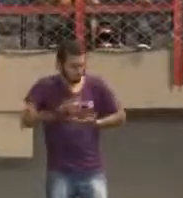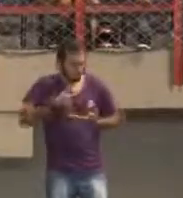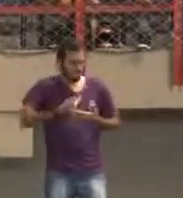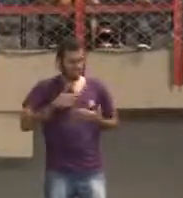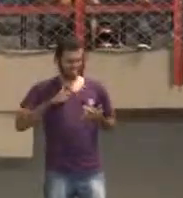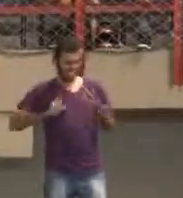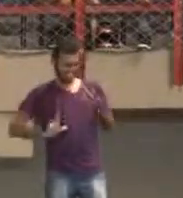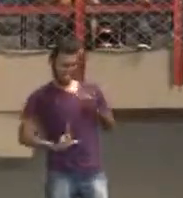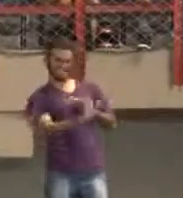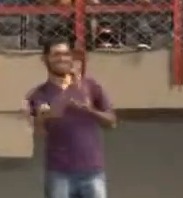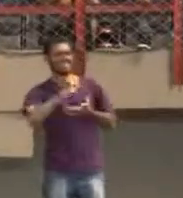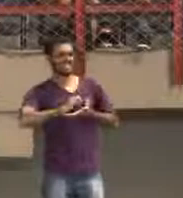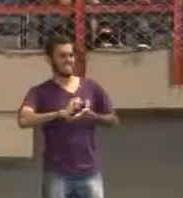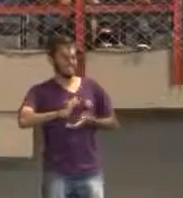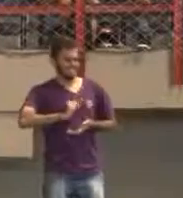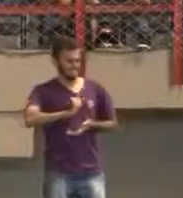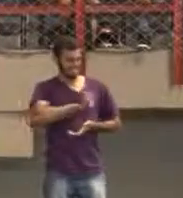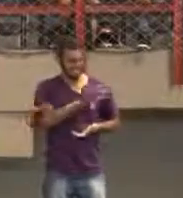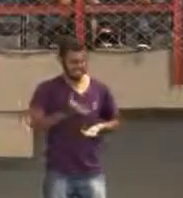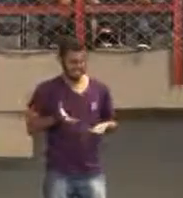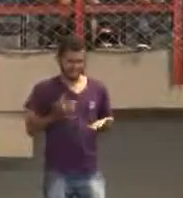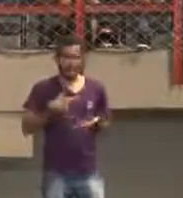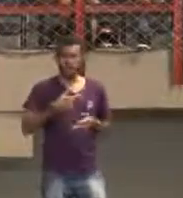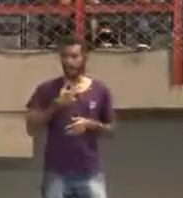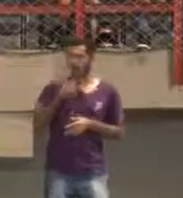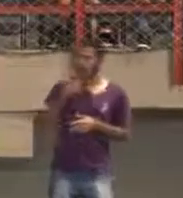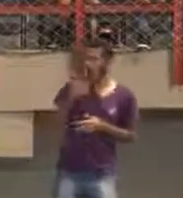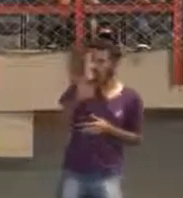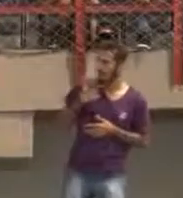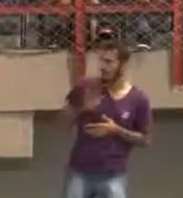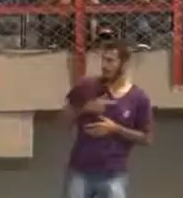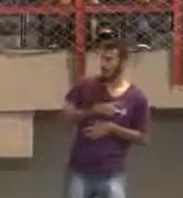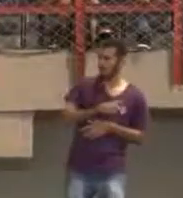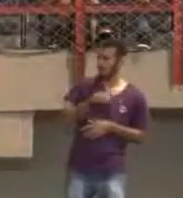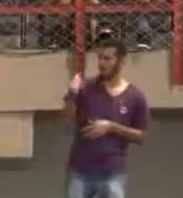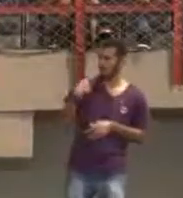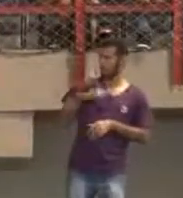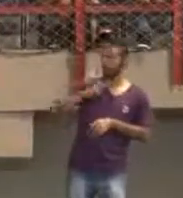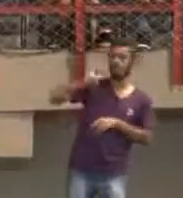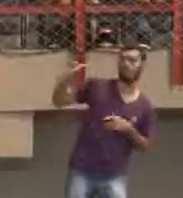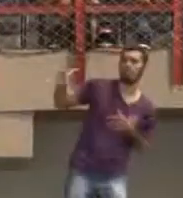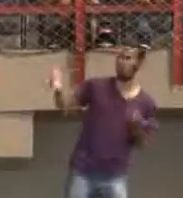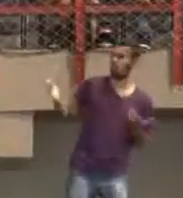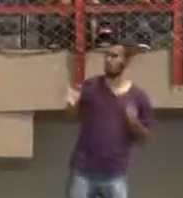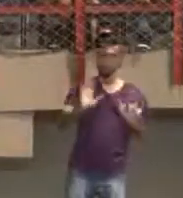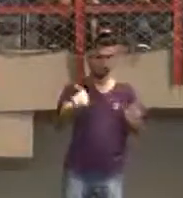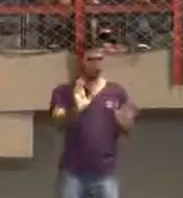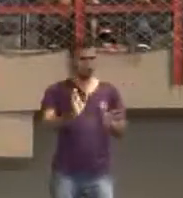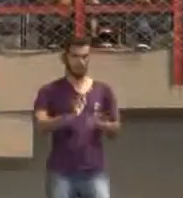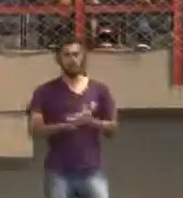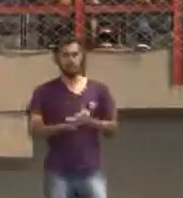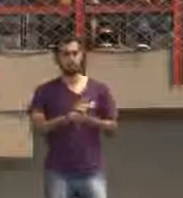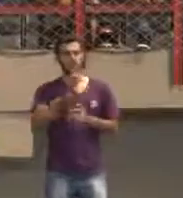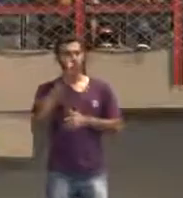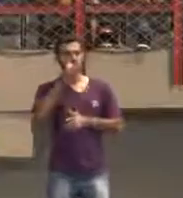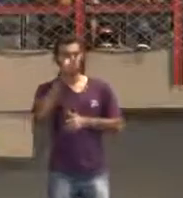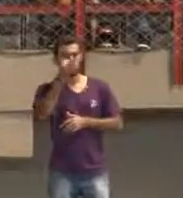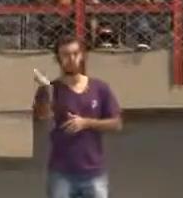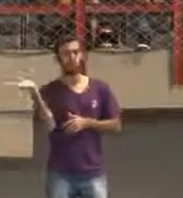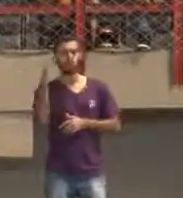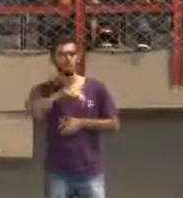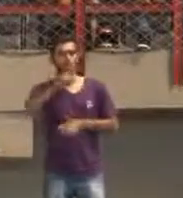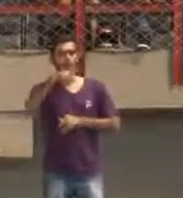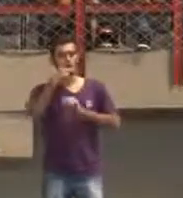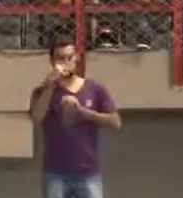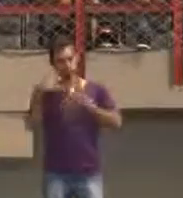morrer. Morra não, que você perde a sua vaga. Continue aí. As Flores do Mal é satanista,